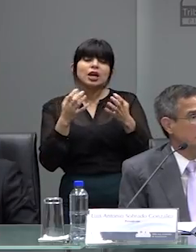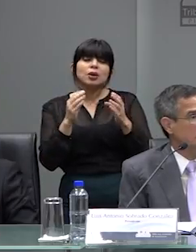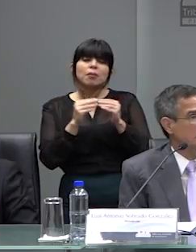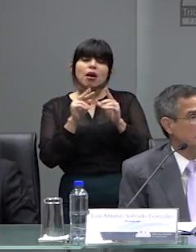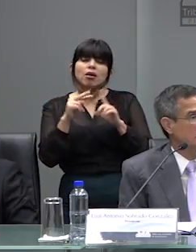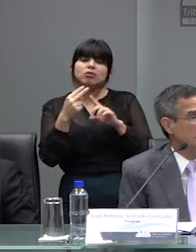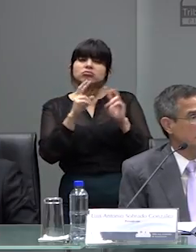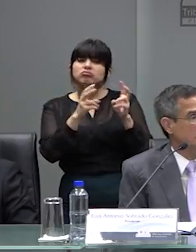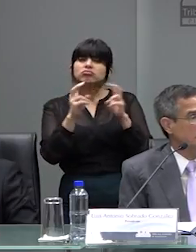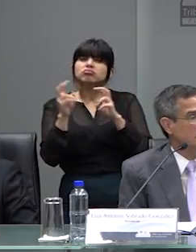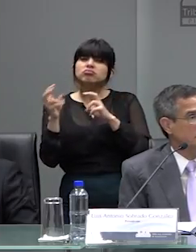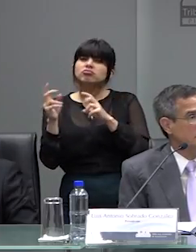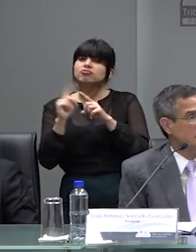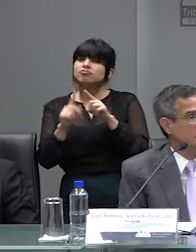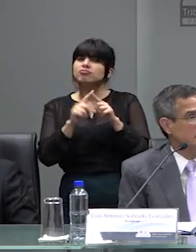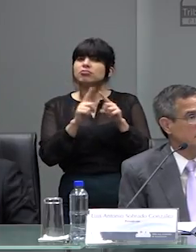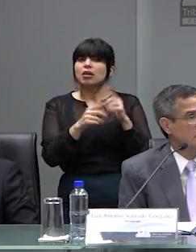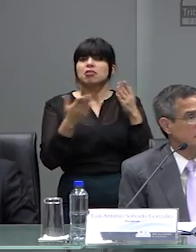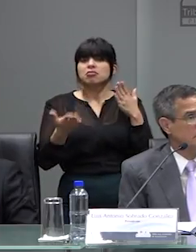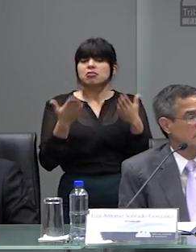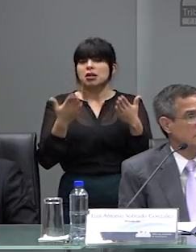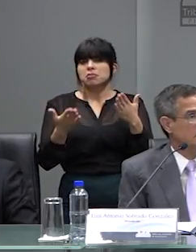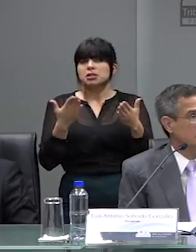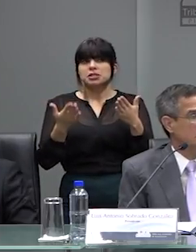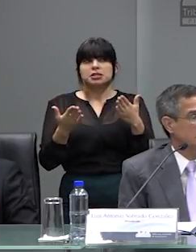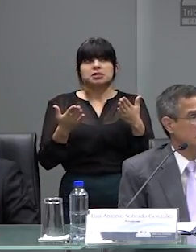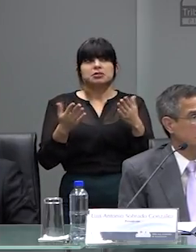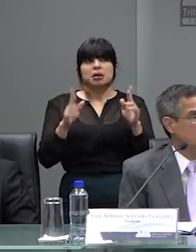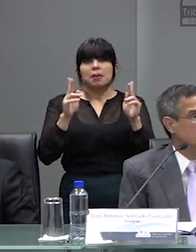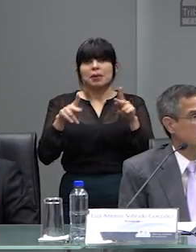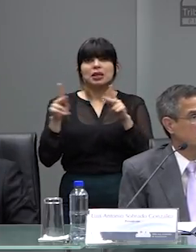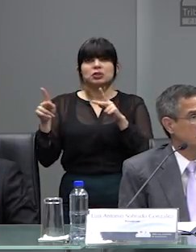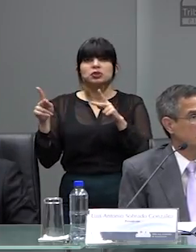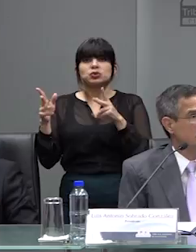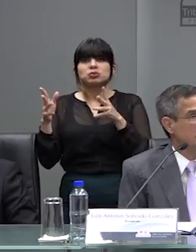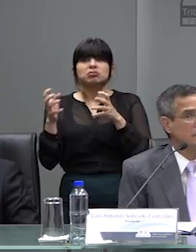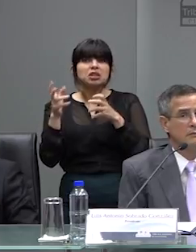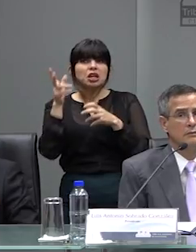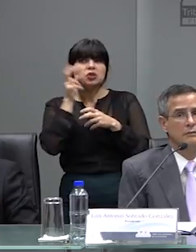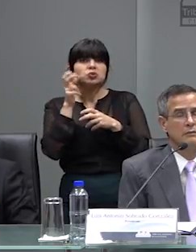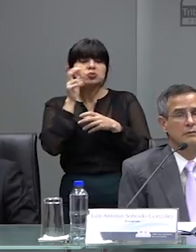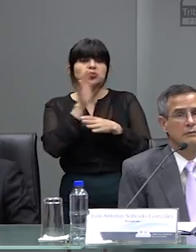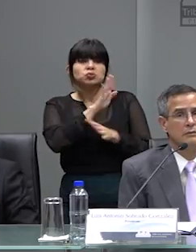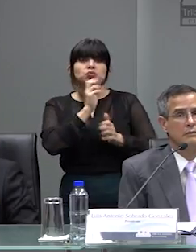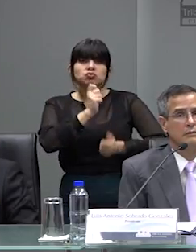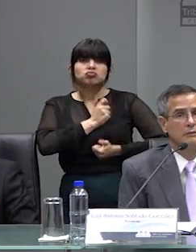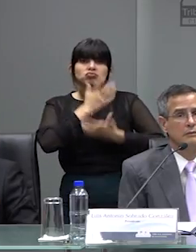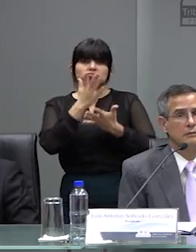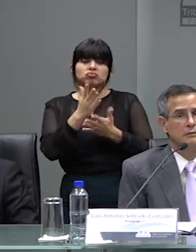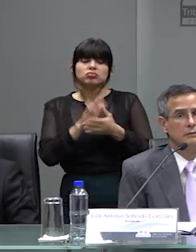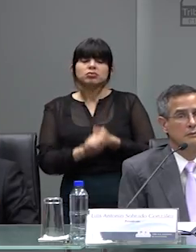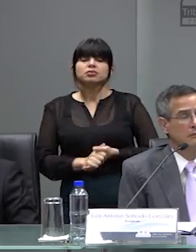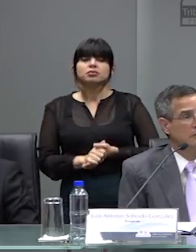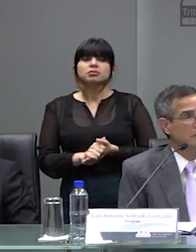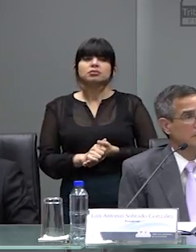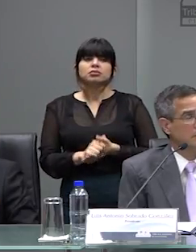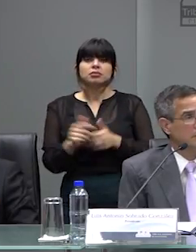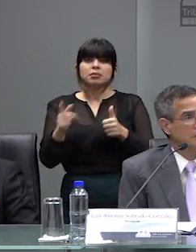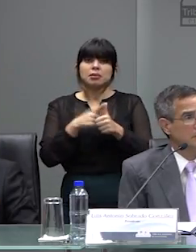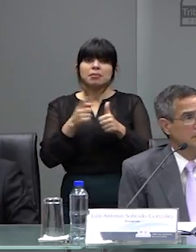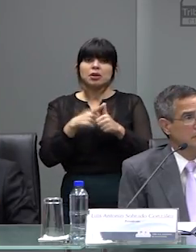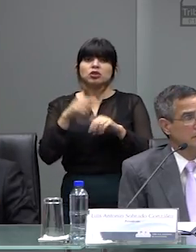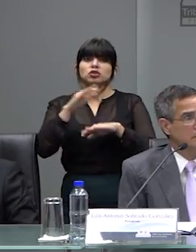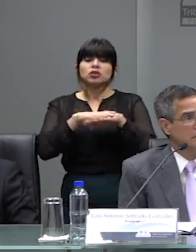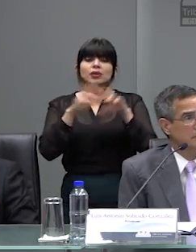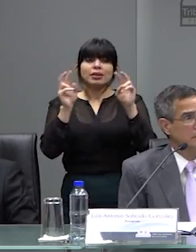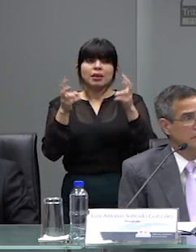varios temas de los cuales de repente la gente ha querido escuchar algunas palabras de su parte. Uno, referente al